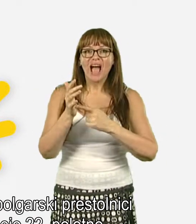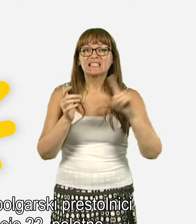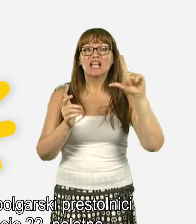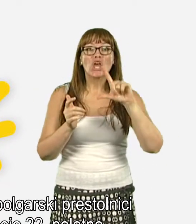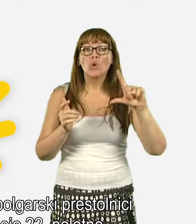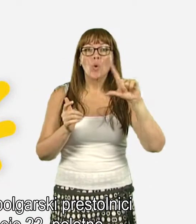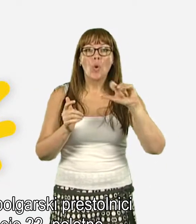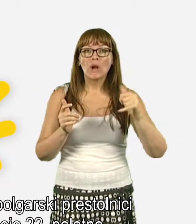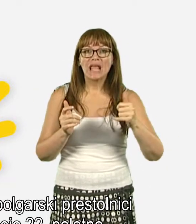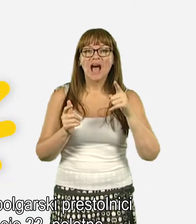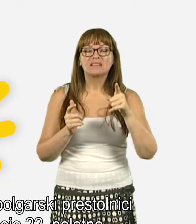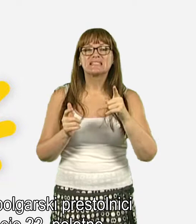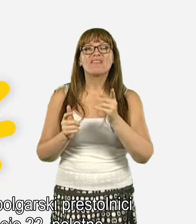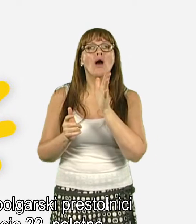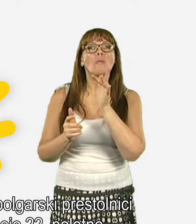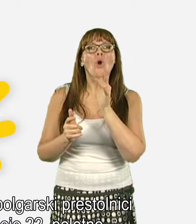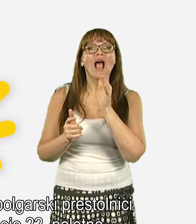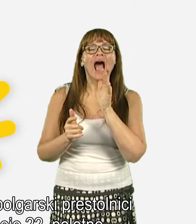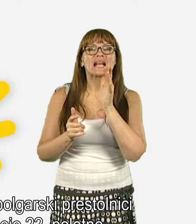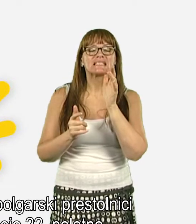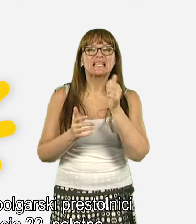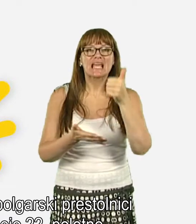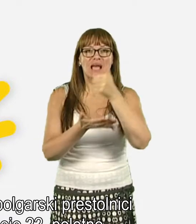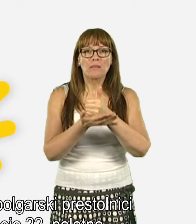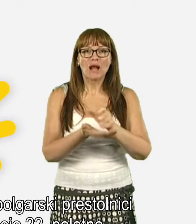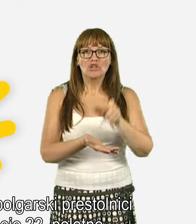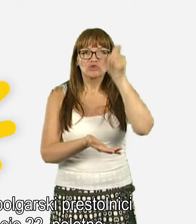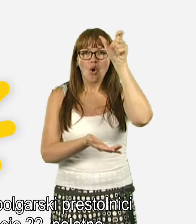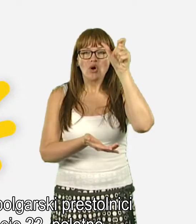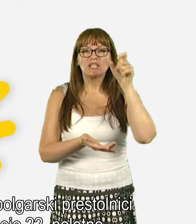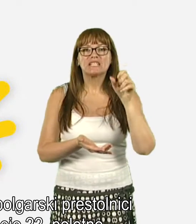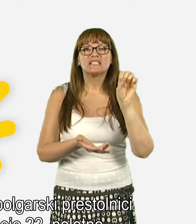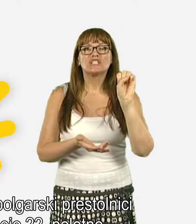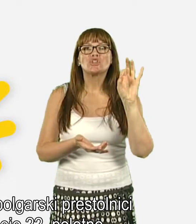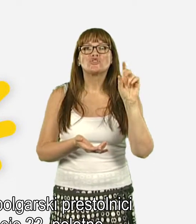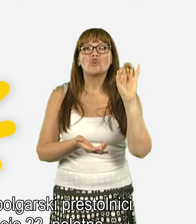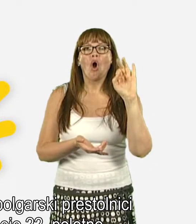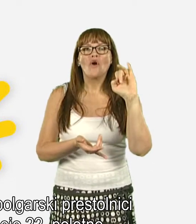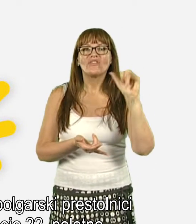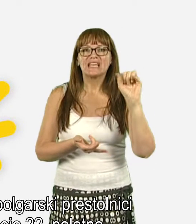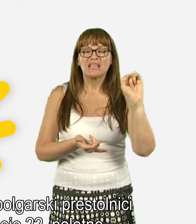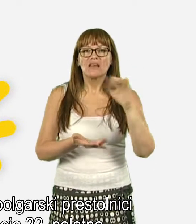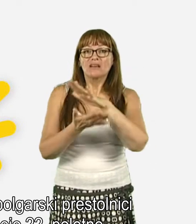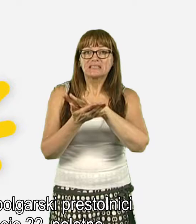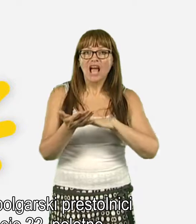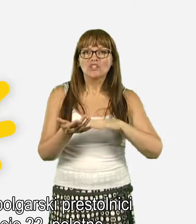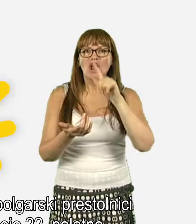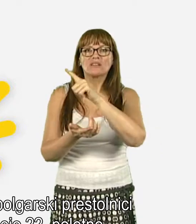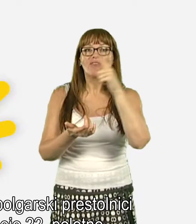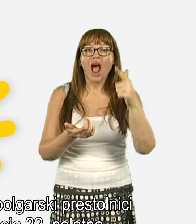26. julija se v bolgarski prestolnici Sofiji začnejo 22. poletne olimpijske igre gluhih.